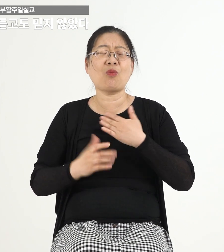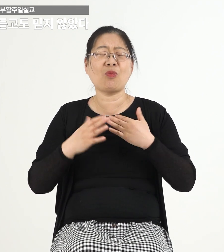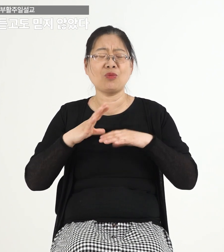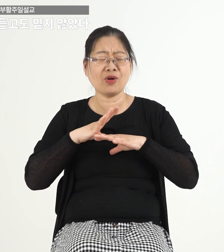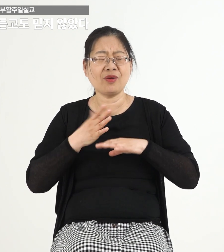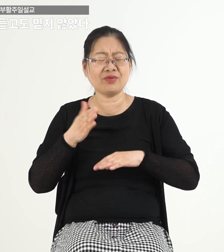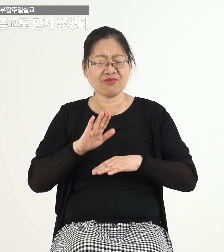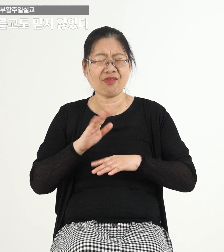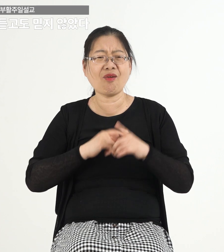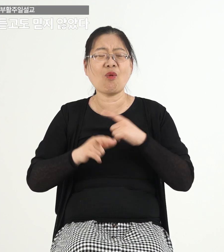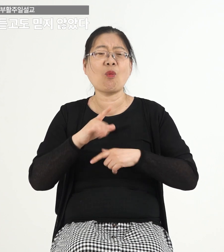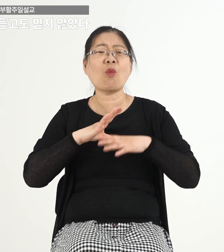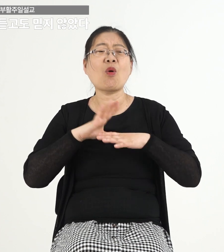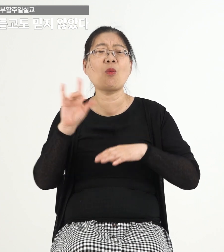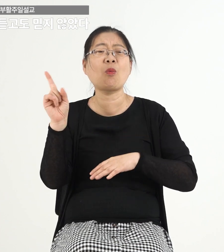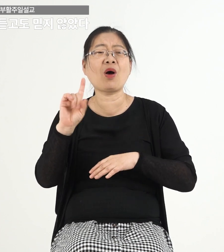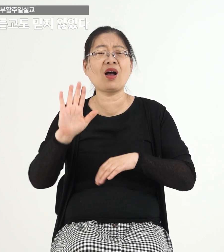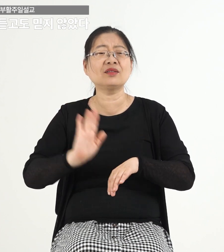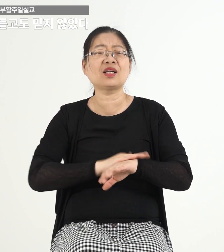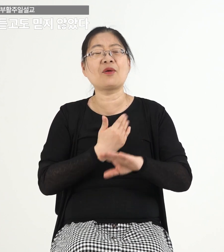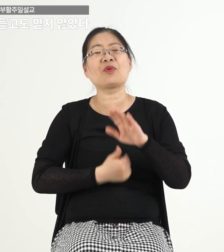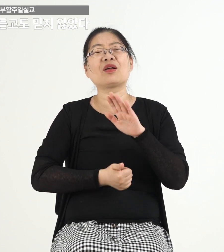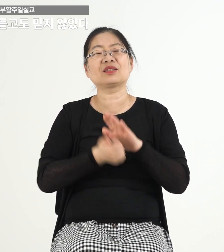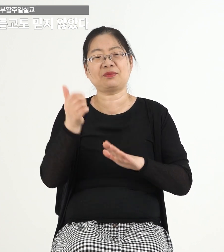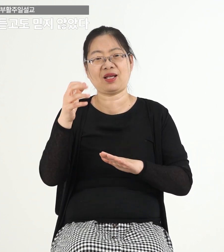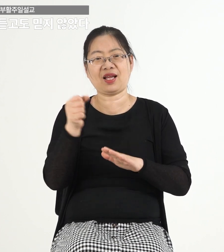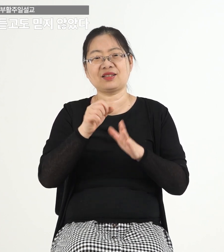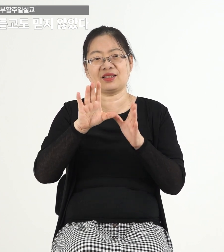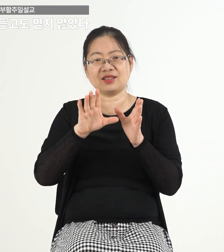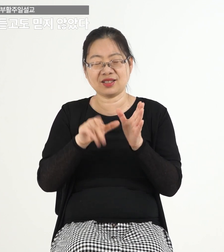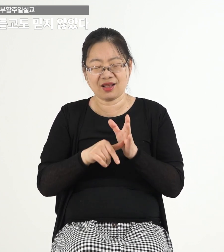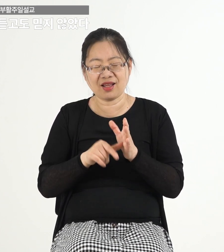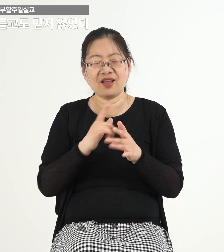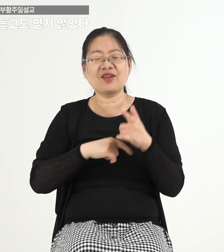무섭지만 더 무서운 것은 잘못된 희망이에요.